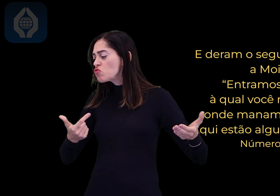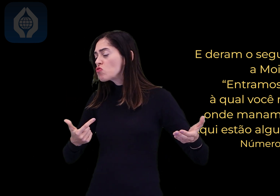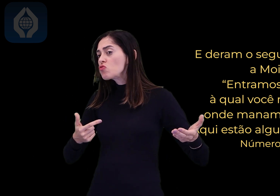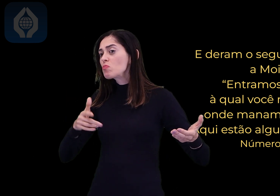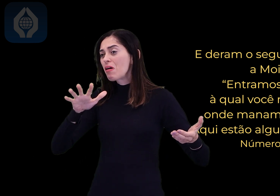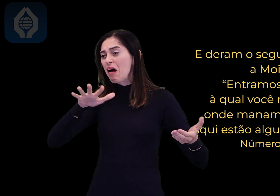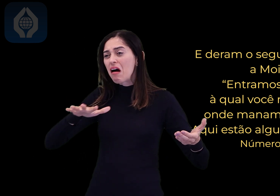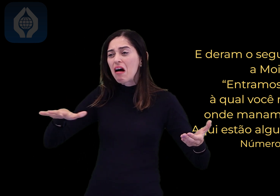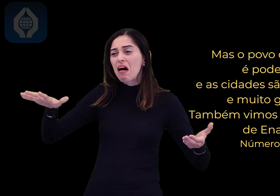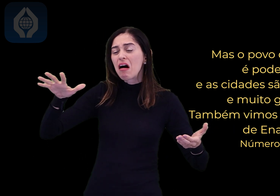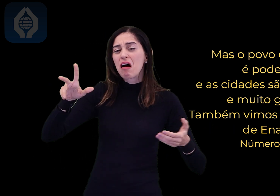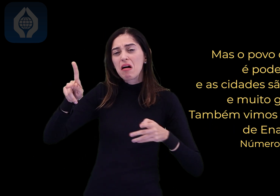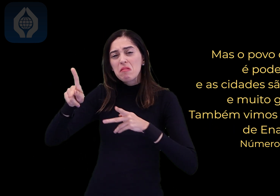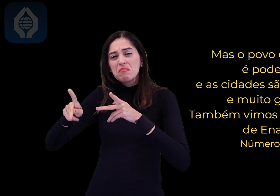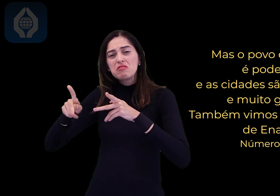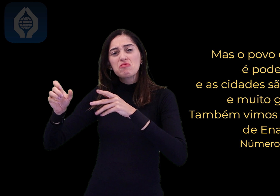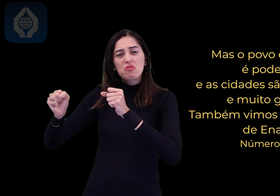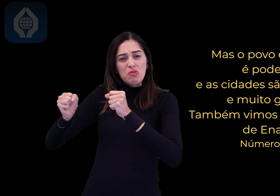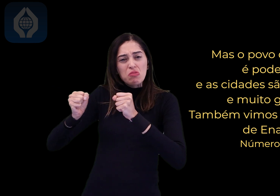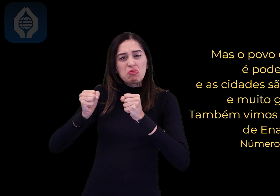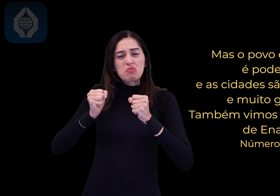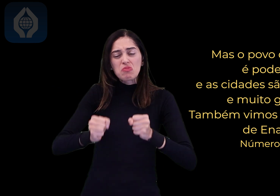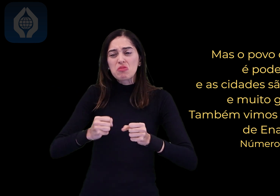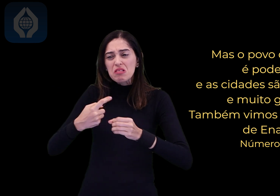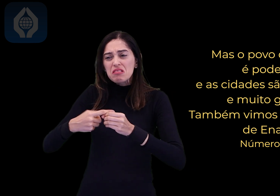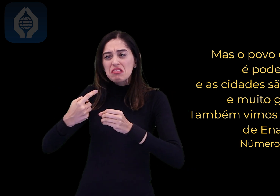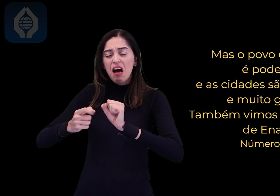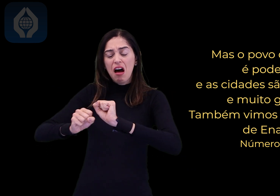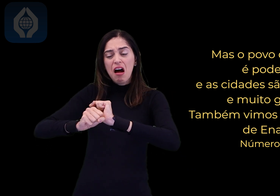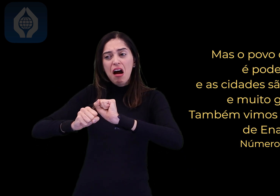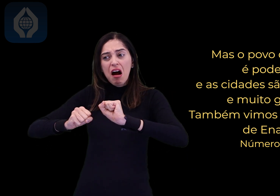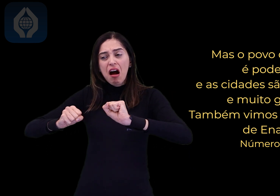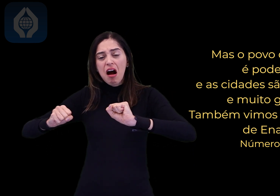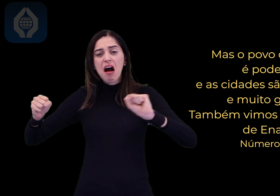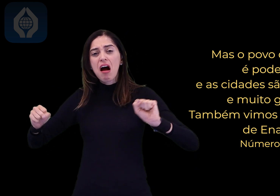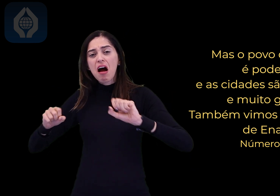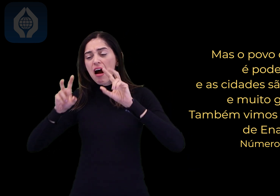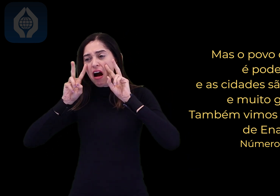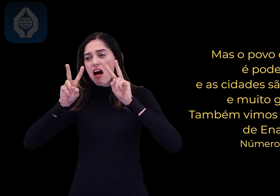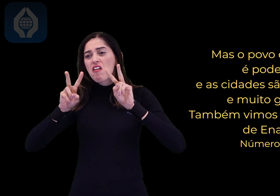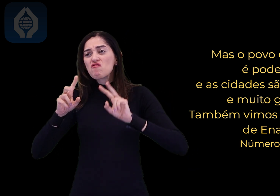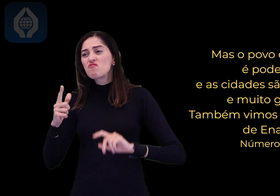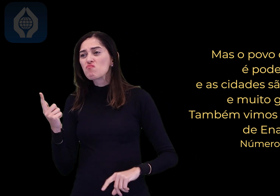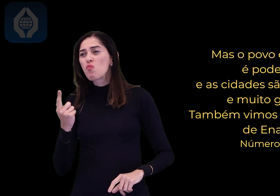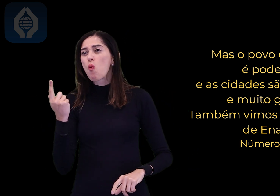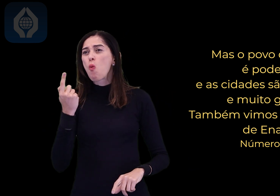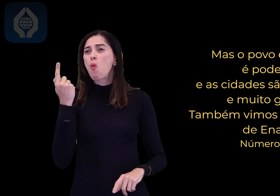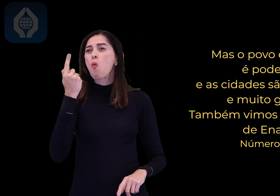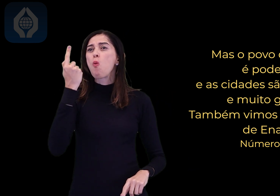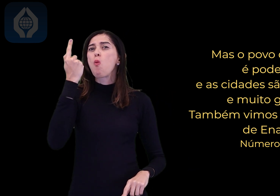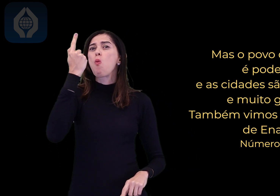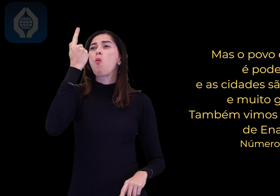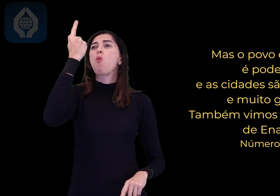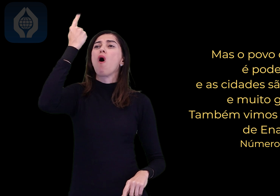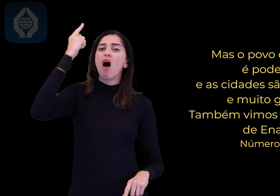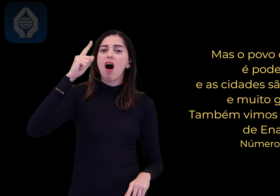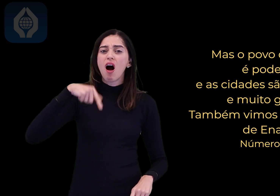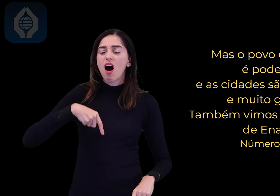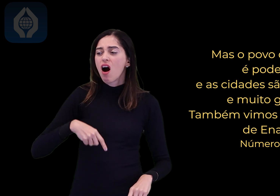frutos dela. Mas o povo que lá vive é poderoso e as cidades são fortificadas e muito grandes. Também vimos descendentes